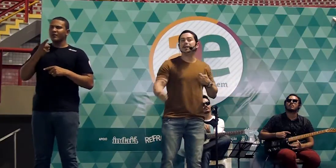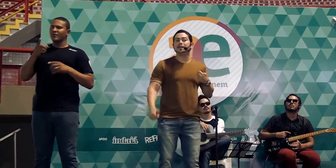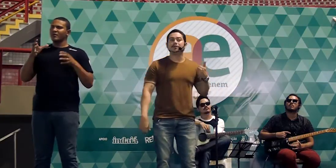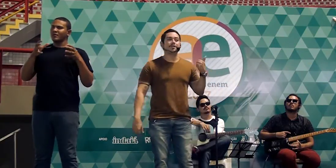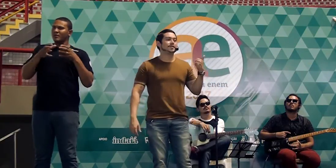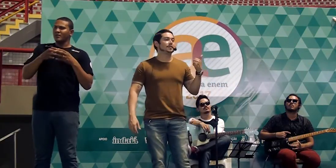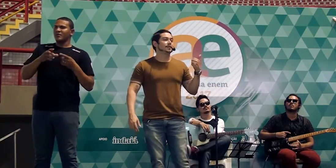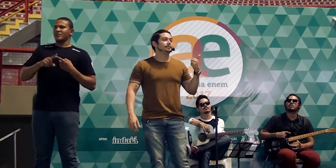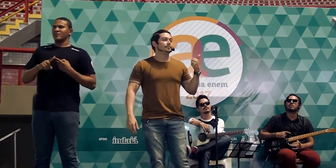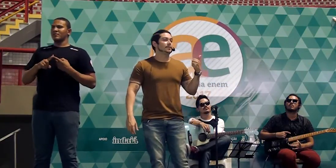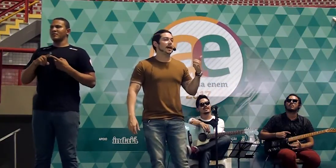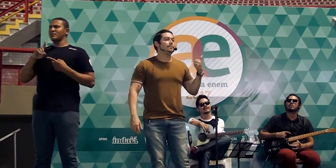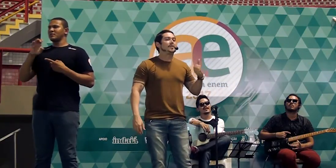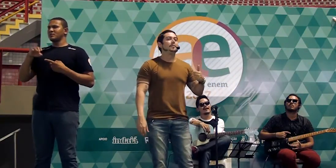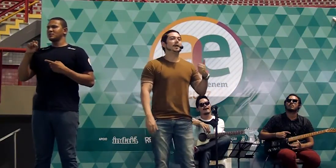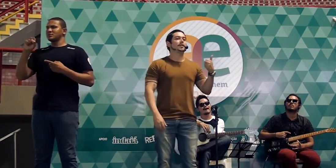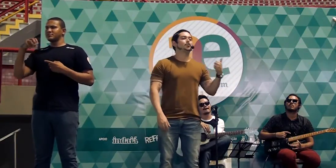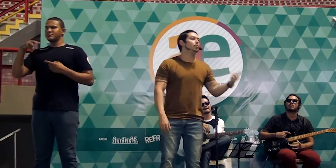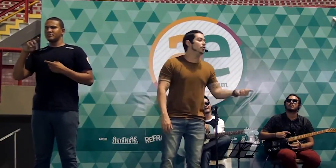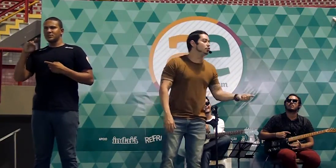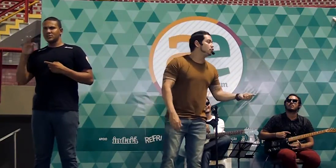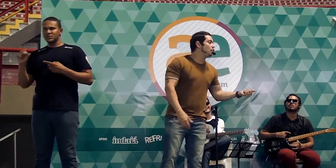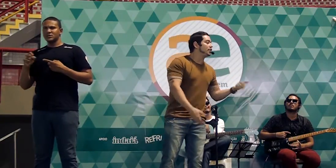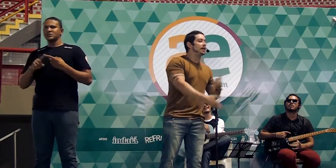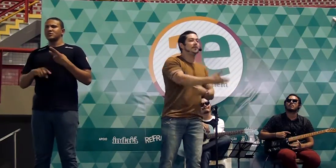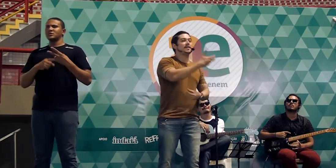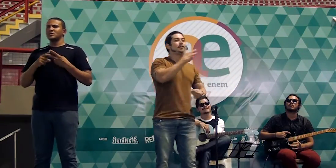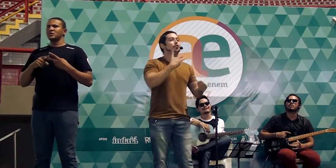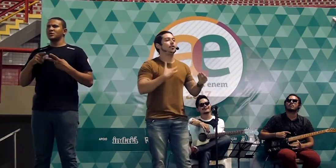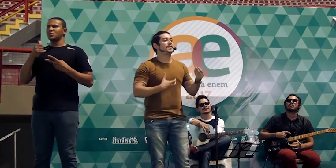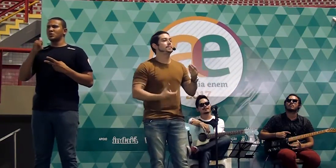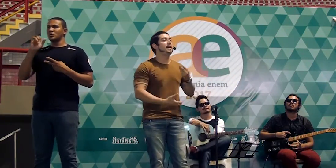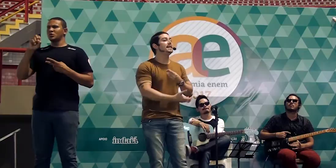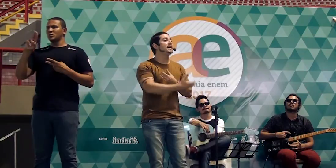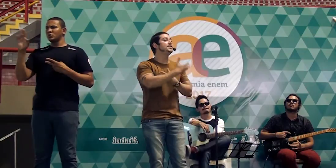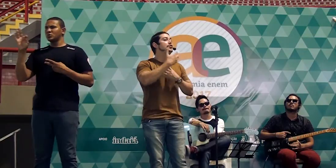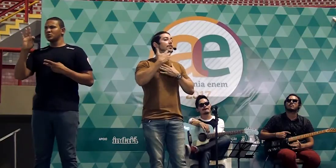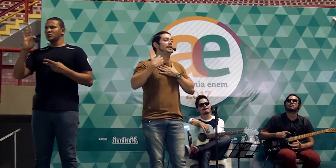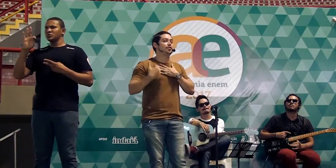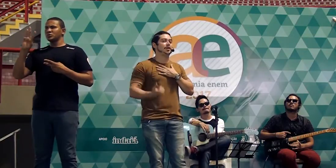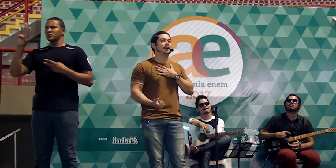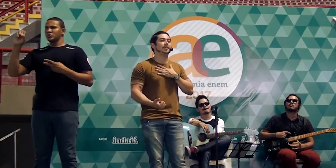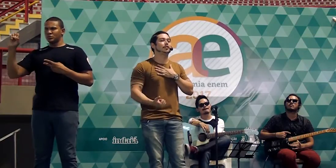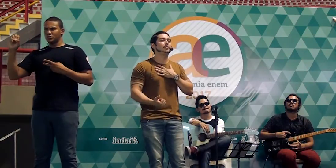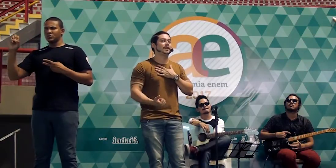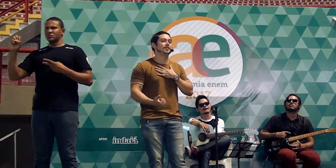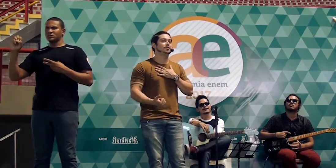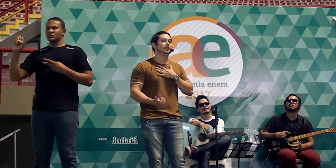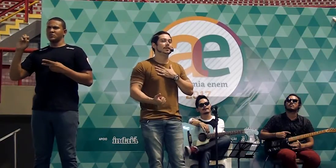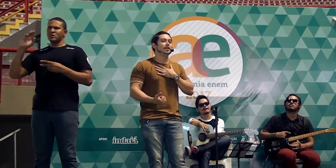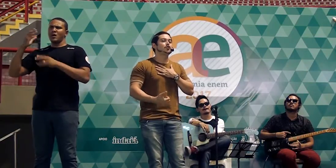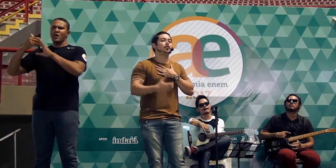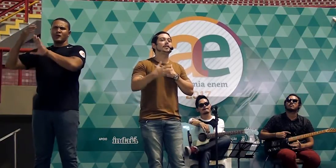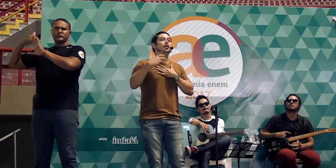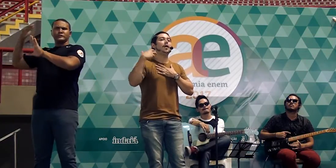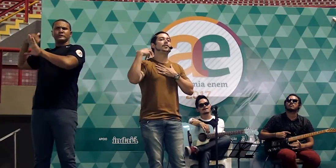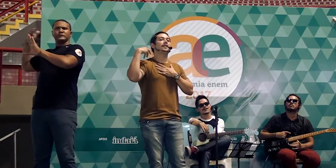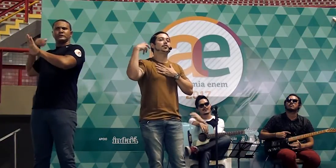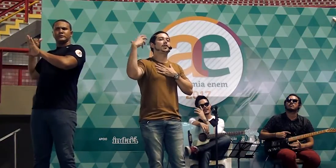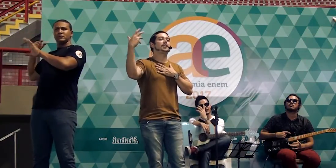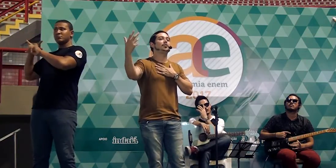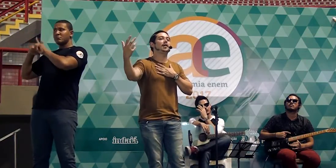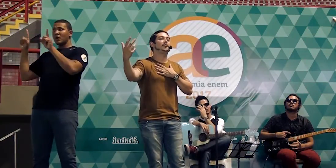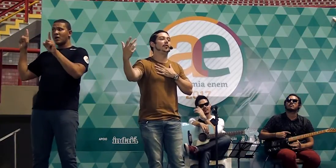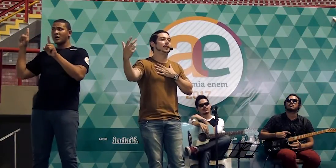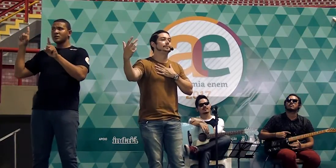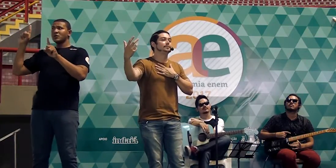The Smiths, tá? Em bandas como o U2, que estavam fazendo coisas bem antes do que estava chegando aqui no Brasil. Só que não é o que